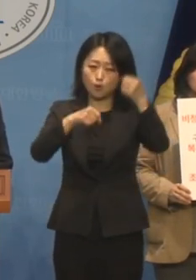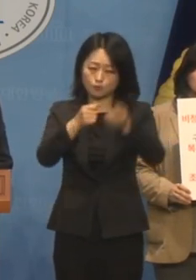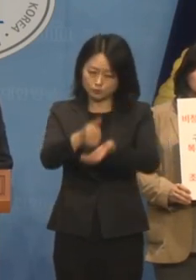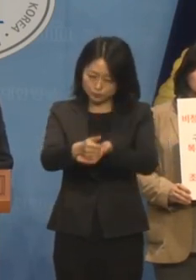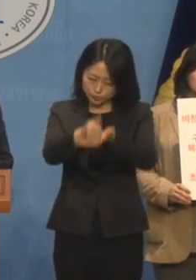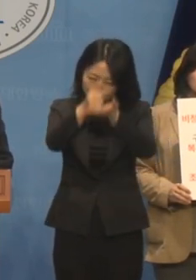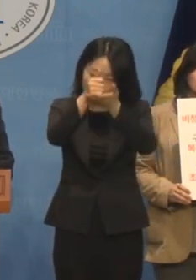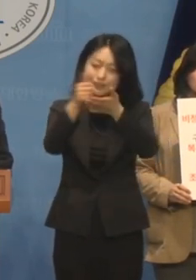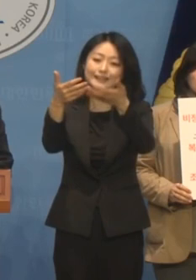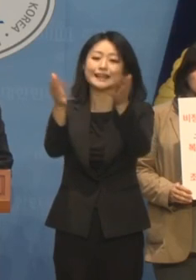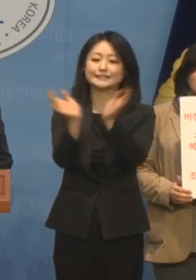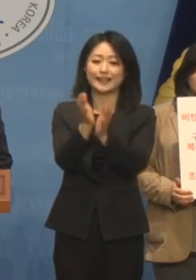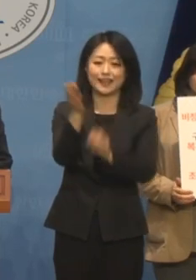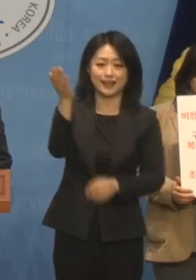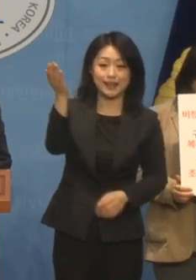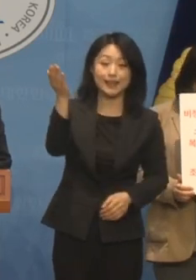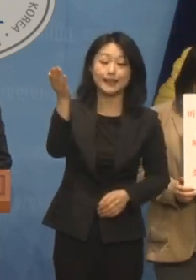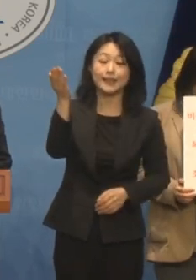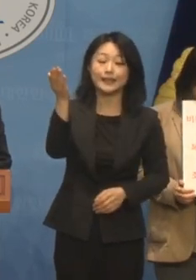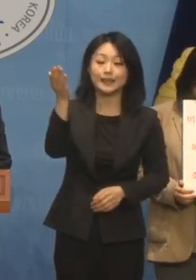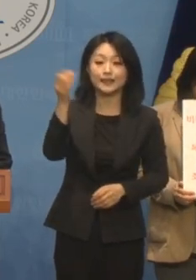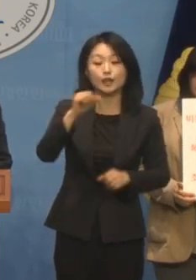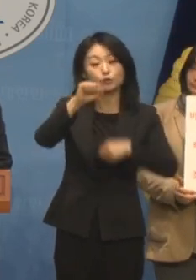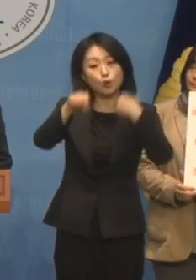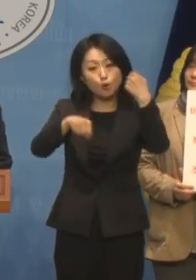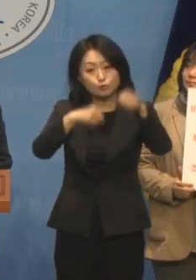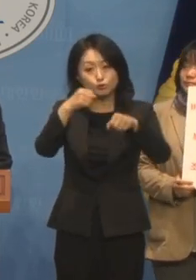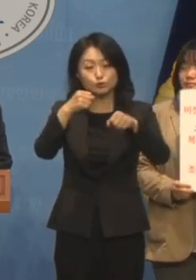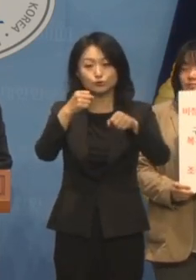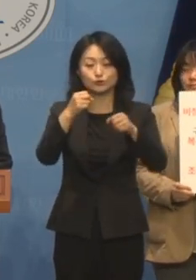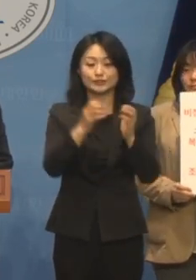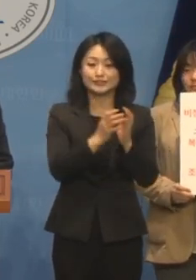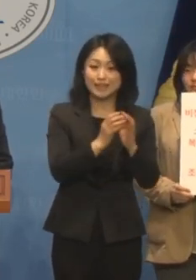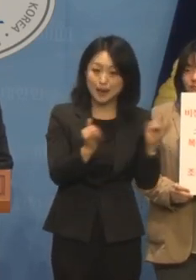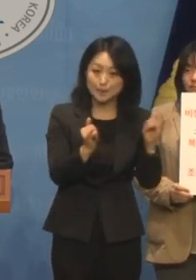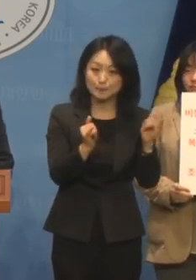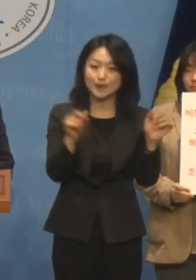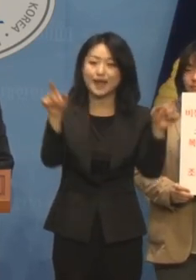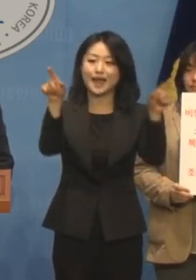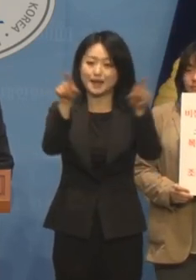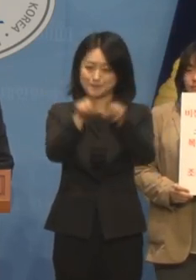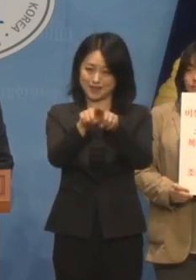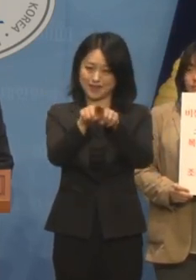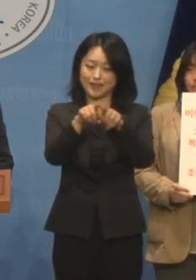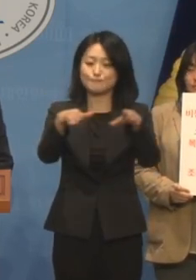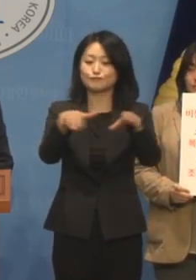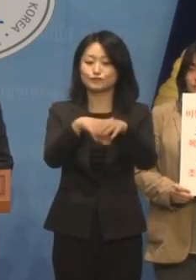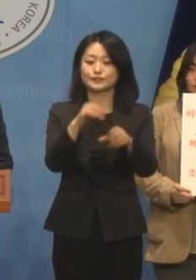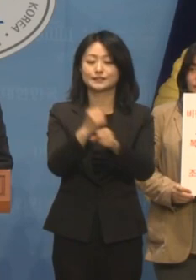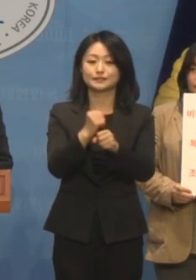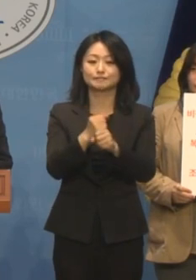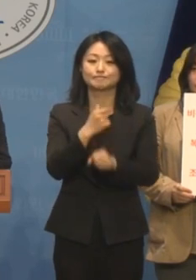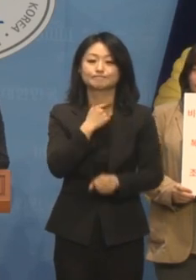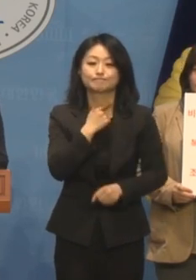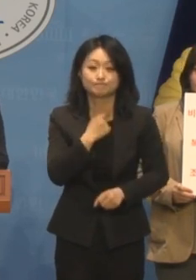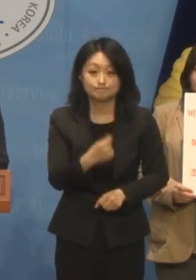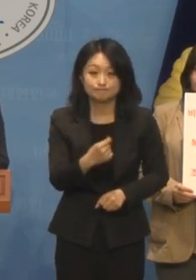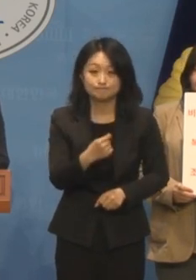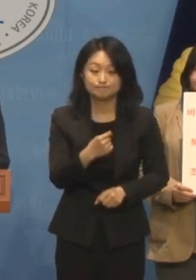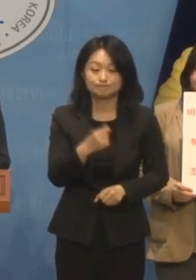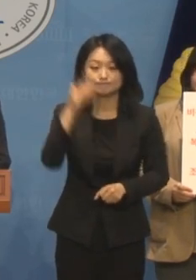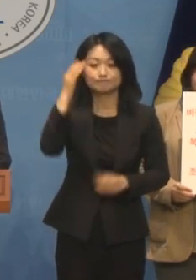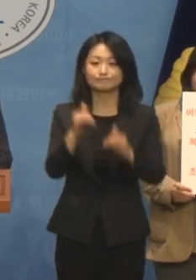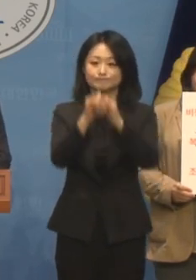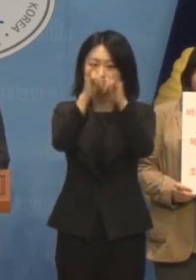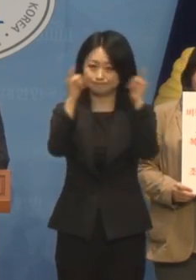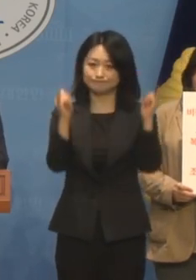단체입니다. 어떻게 보면은 이 동물과 사람이 함께 가는 그런 문화를 만들기 위한 전형적인 우리